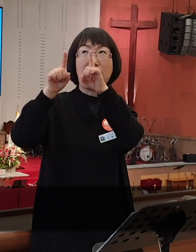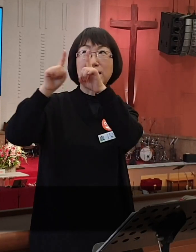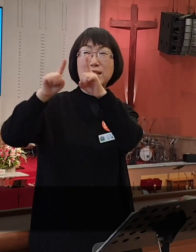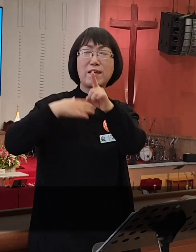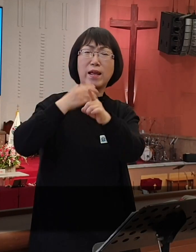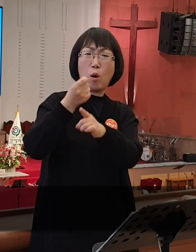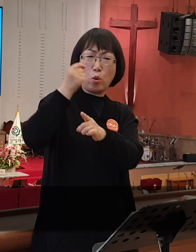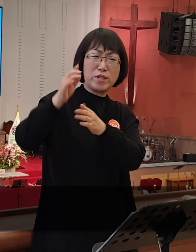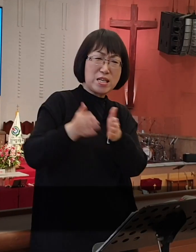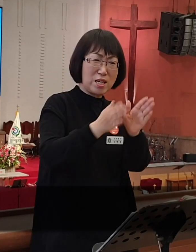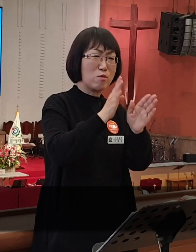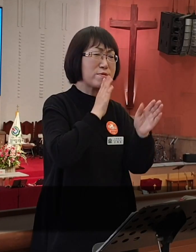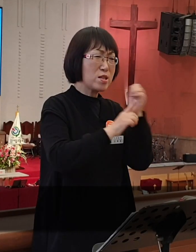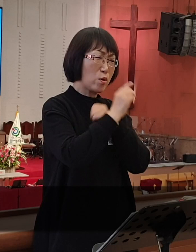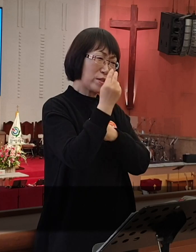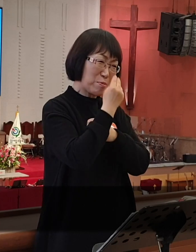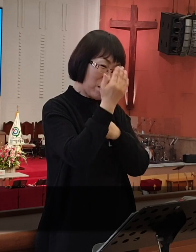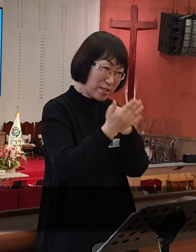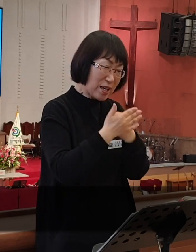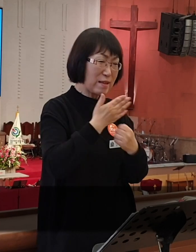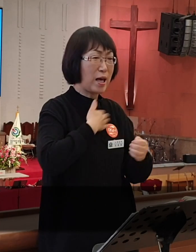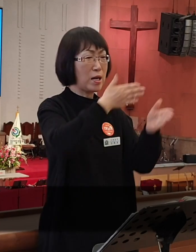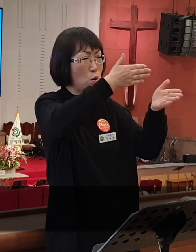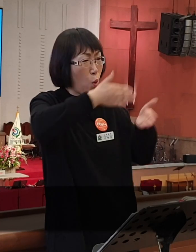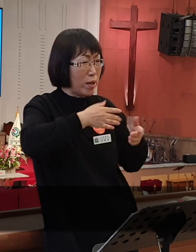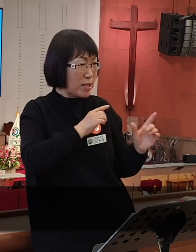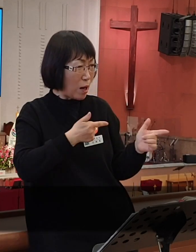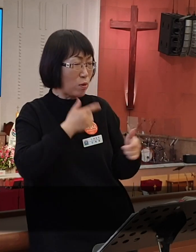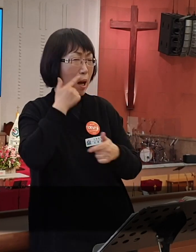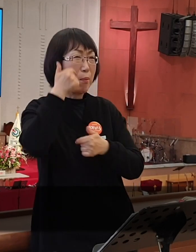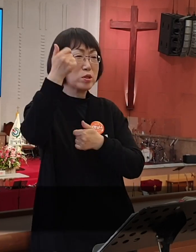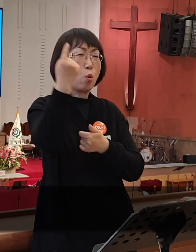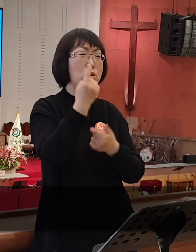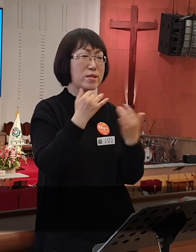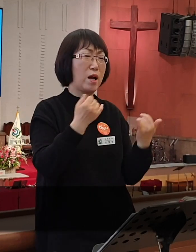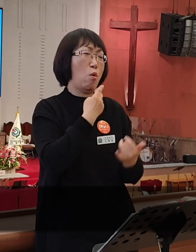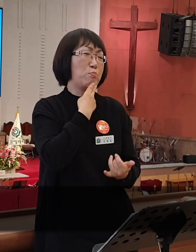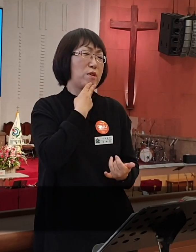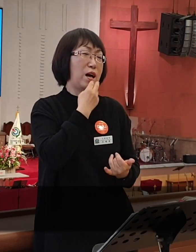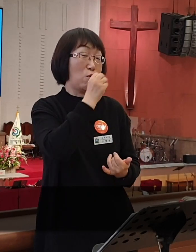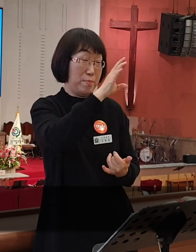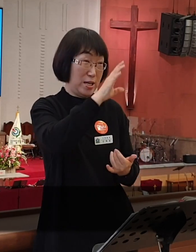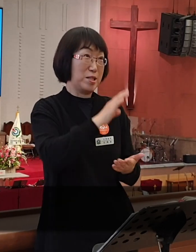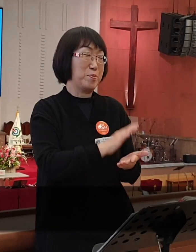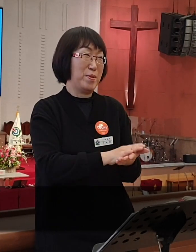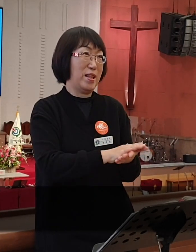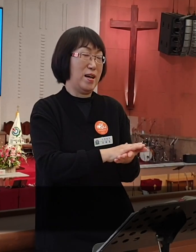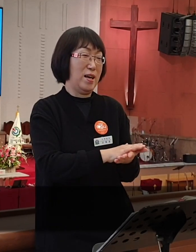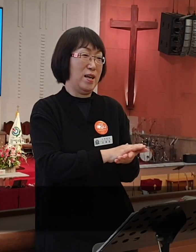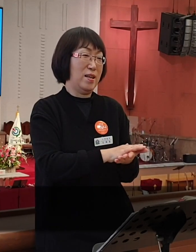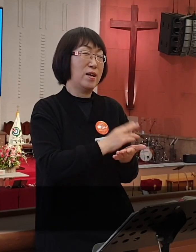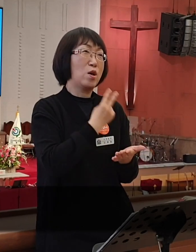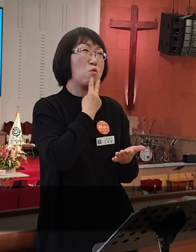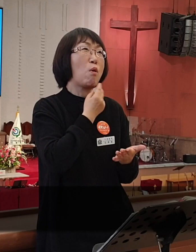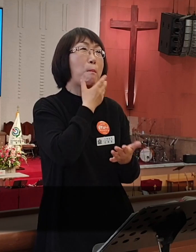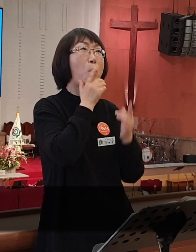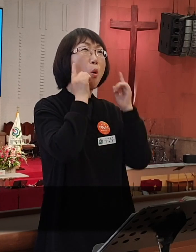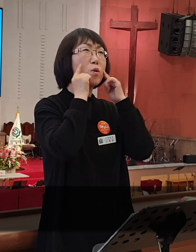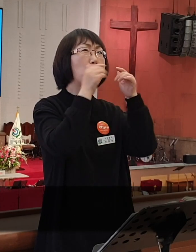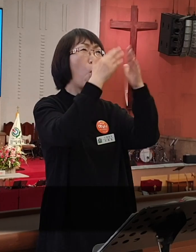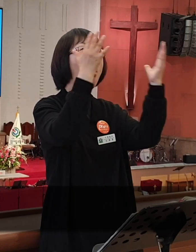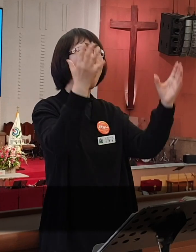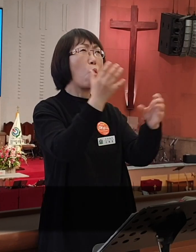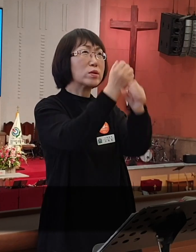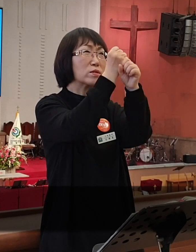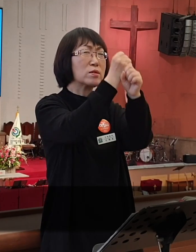가라사대 내가 곧 길이요 진리요 생명이니 나로 말미암지 않고는 아버지께로 올 자가 없느니라. 어쩌면 요한복음